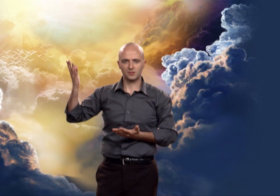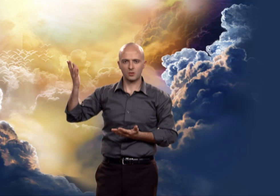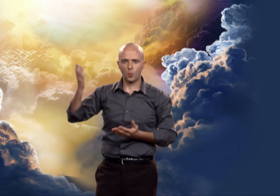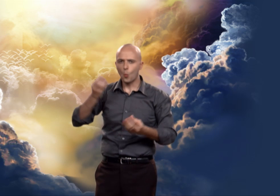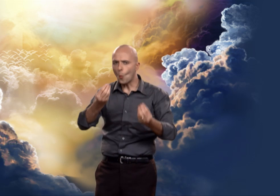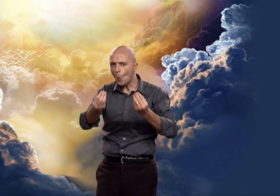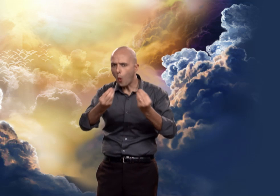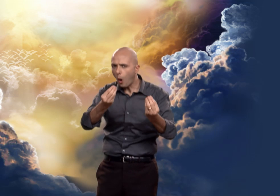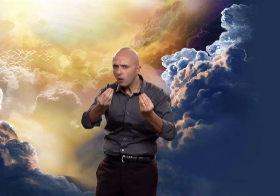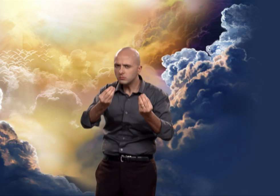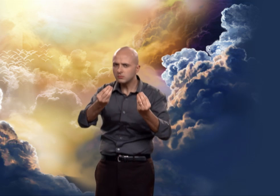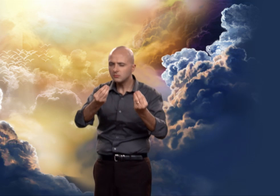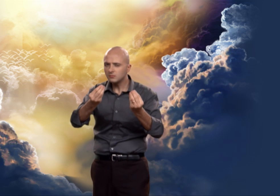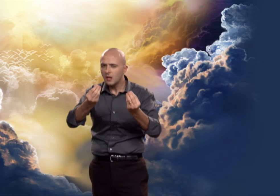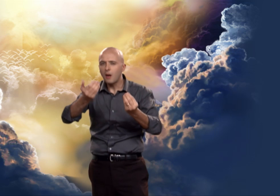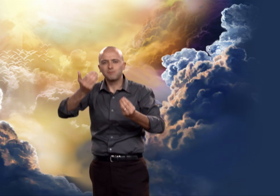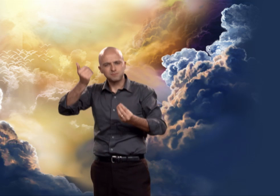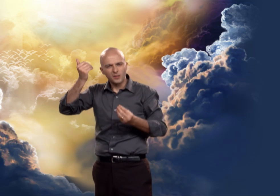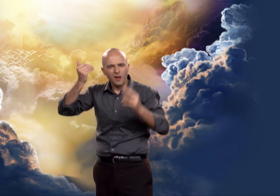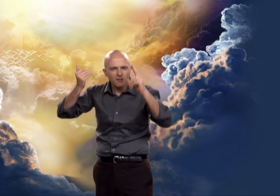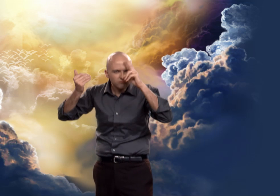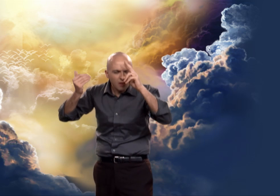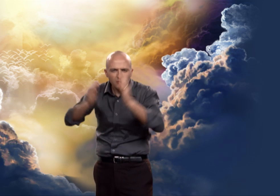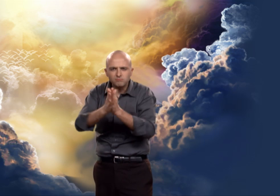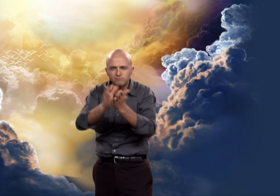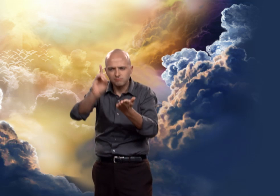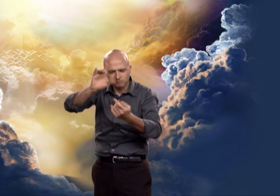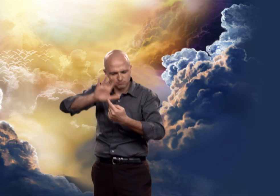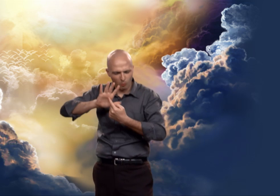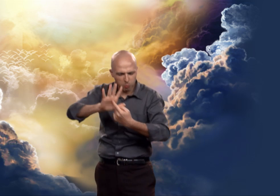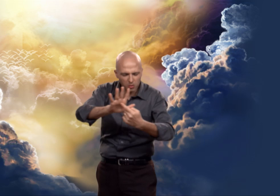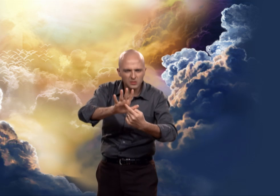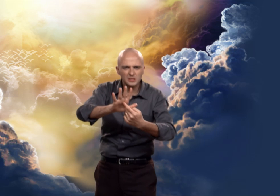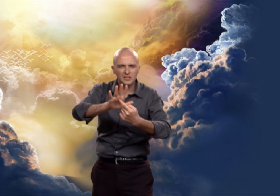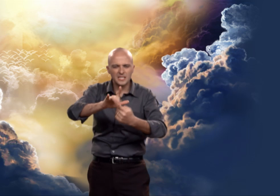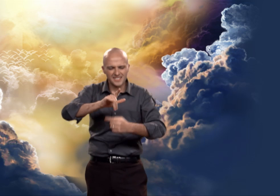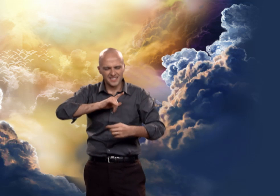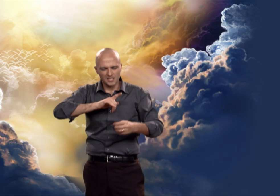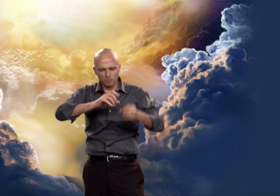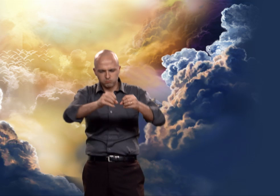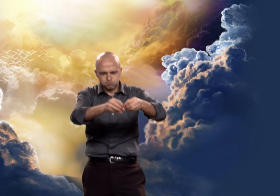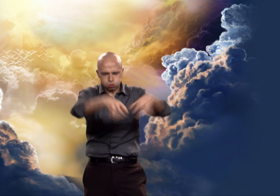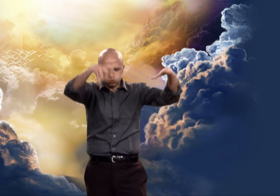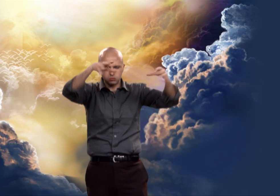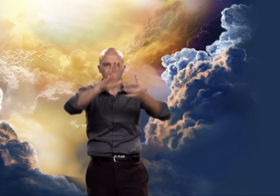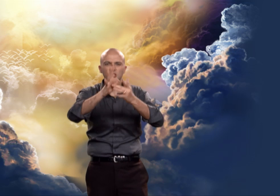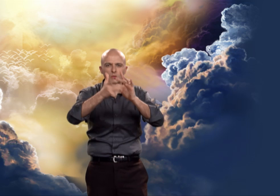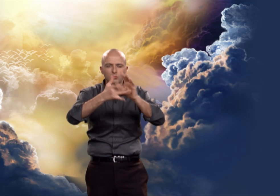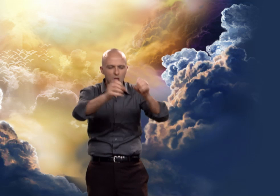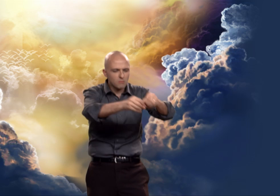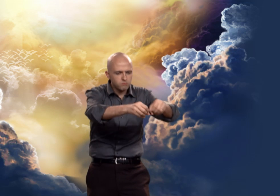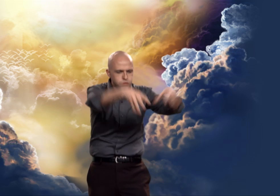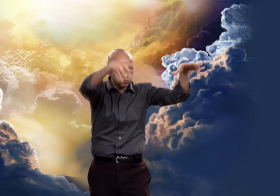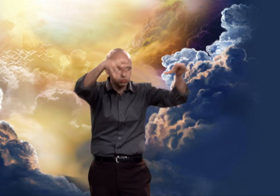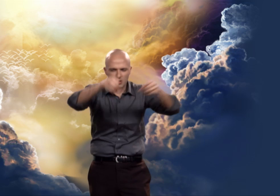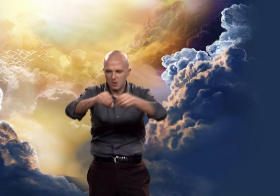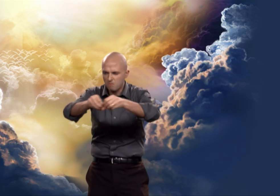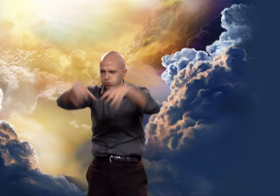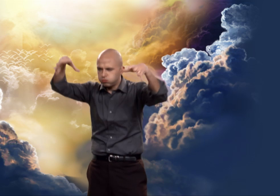mas porque isso é indispensável para a vitória final de seu povo. Se Deus o livrasse da tentação, ele não seria